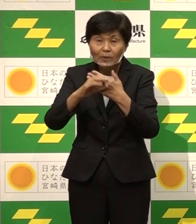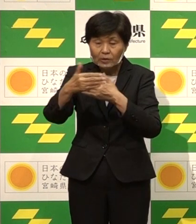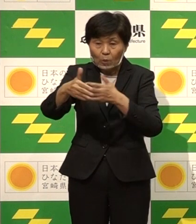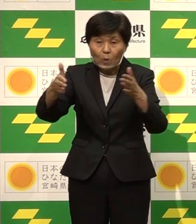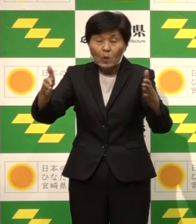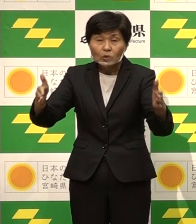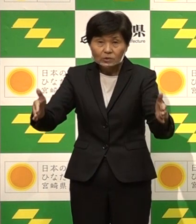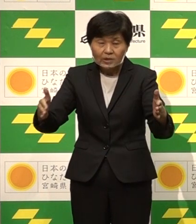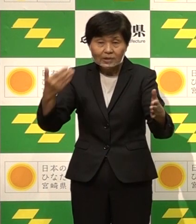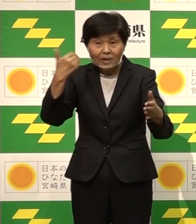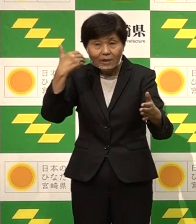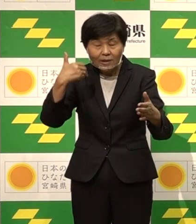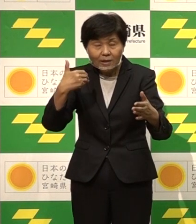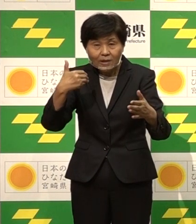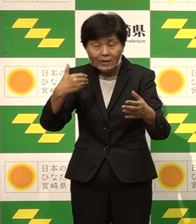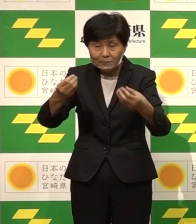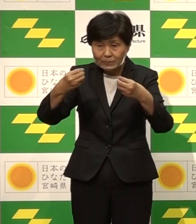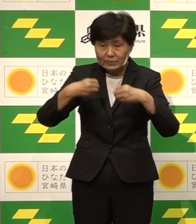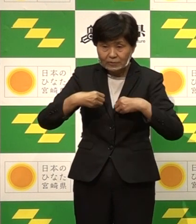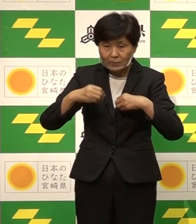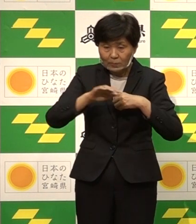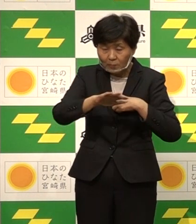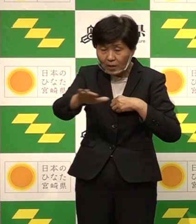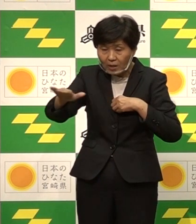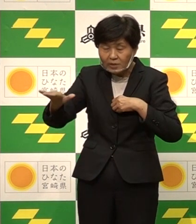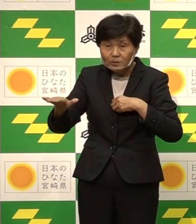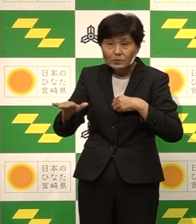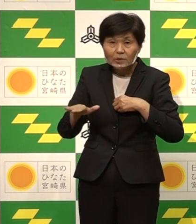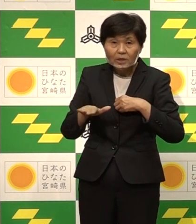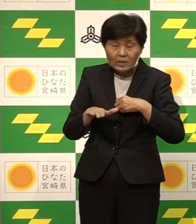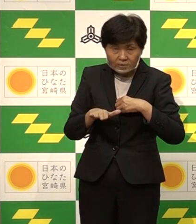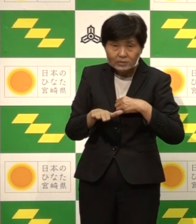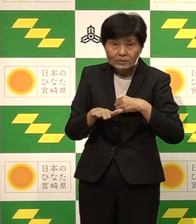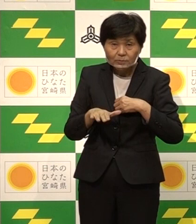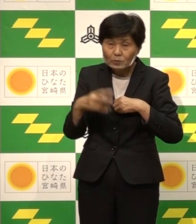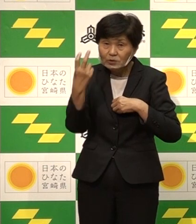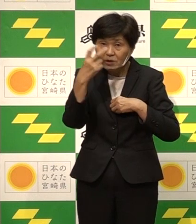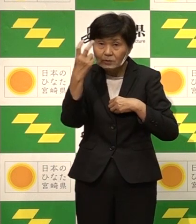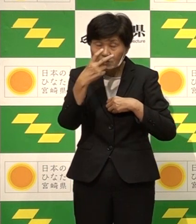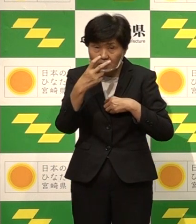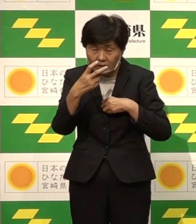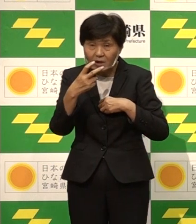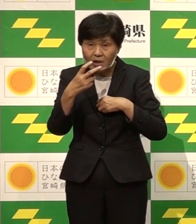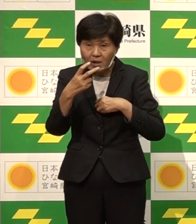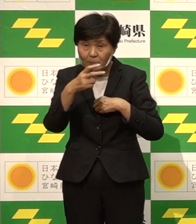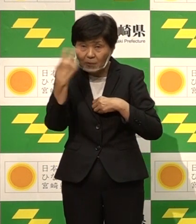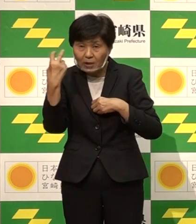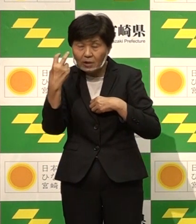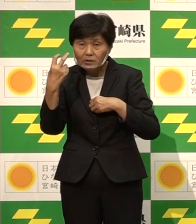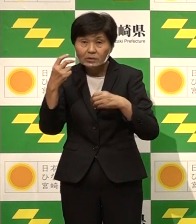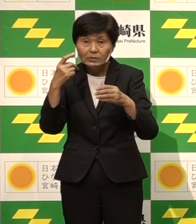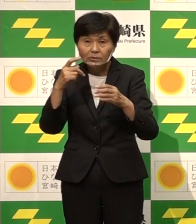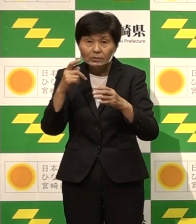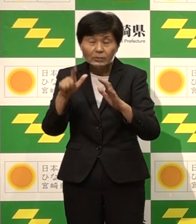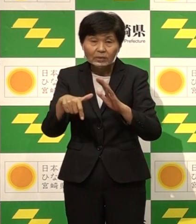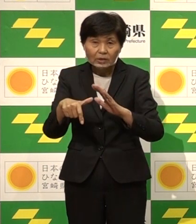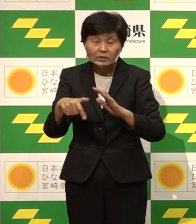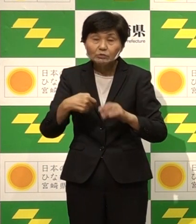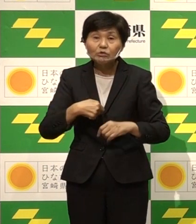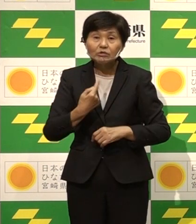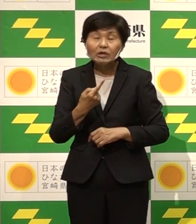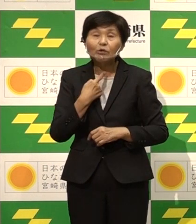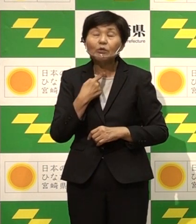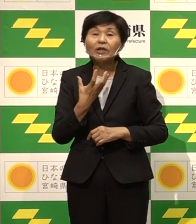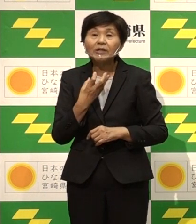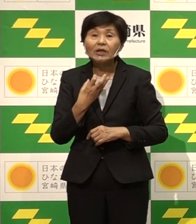りにいる何人かを検査したら、症状はないけど陽性だったっていう場合ではなく、10代以下も何かしら喉が痛いとかっていうので、個々